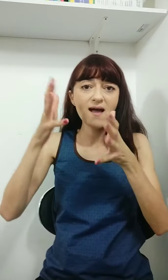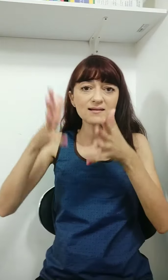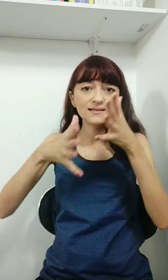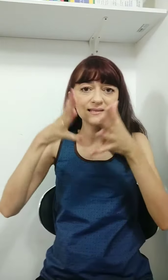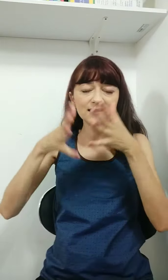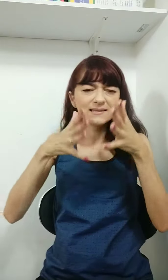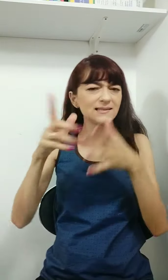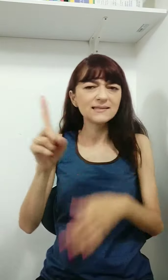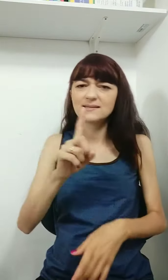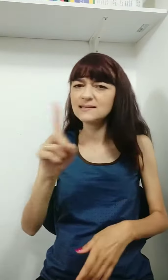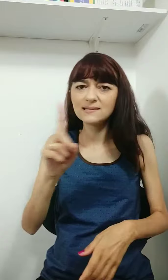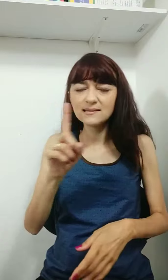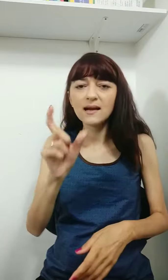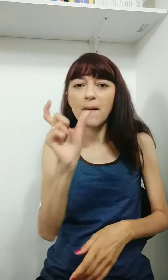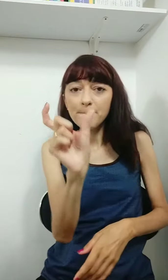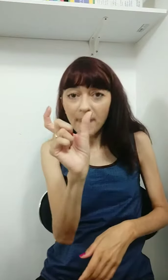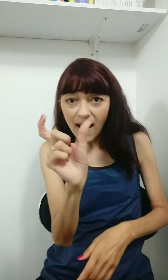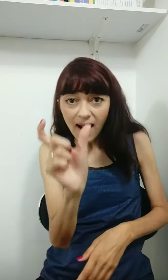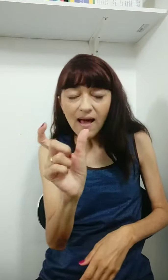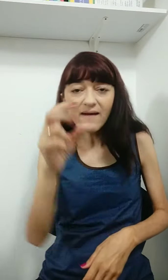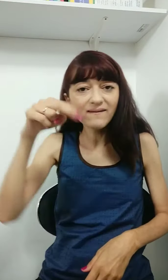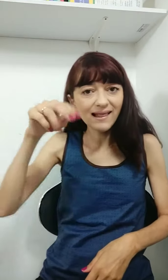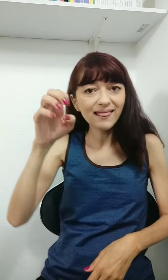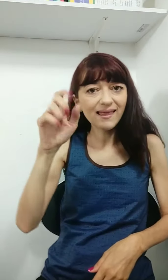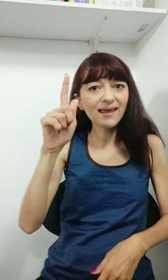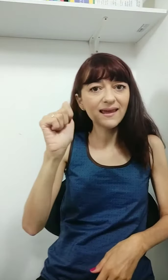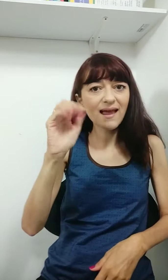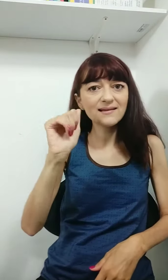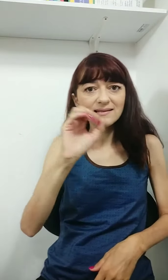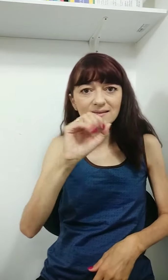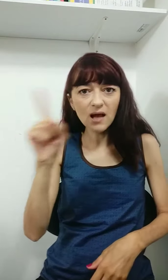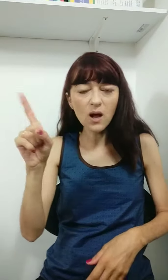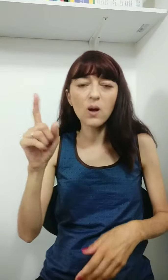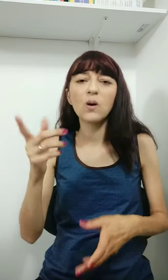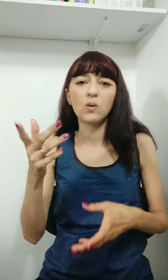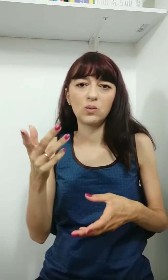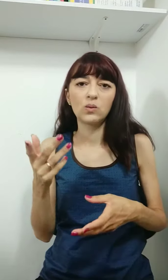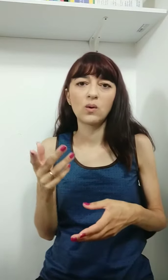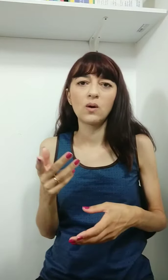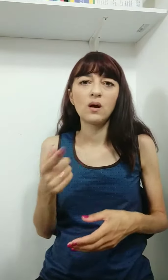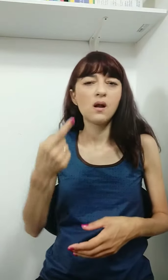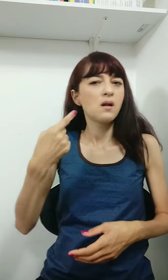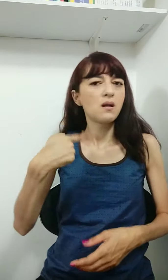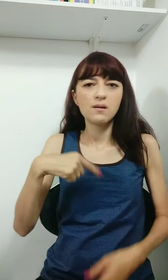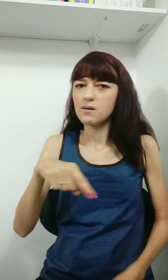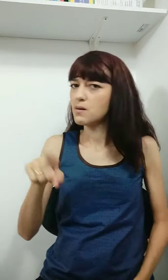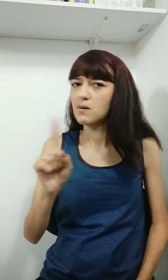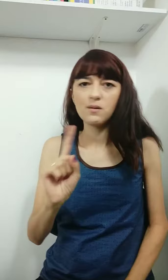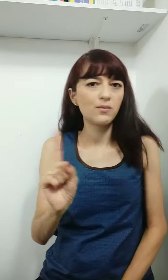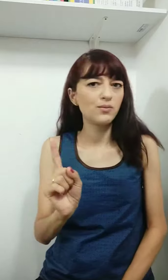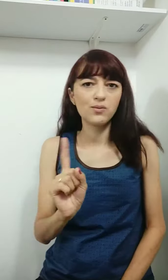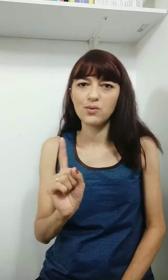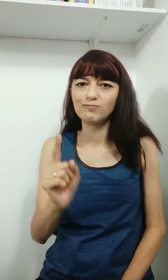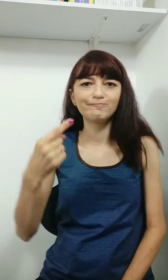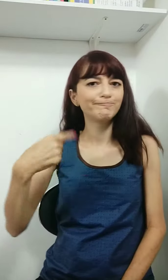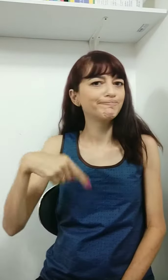à igreja, né? Então percebam que quando você vai fazer a negação que é necessário, né, fazer